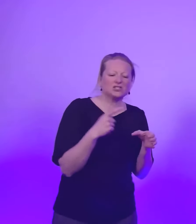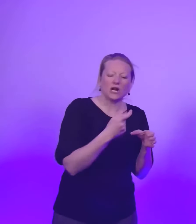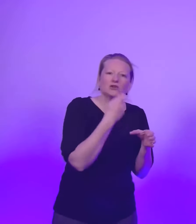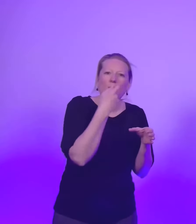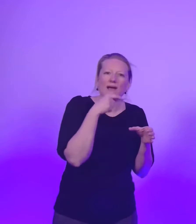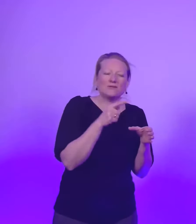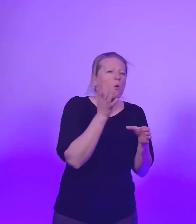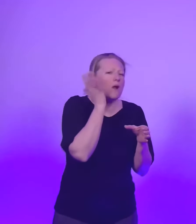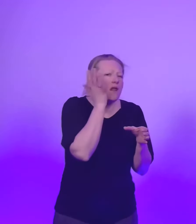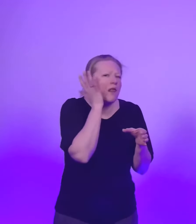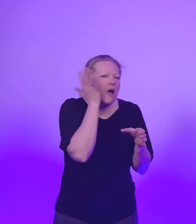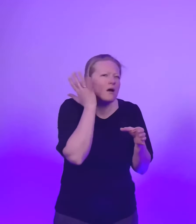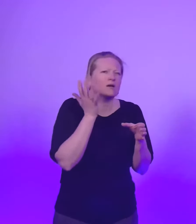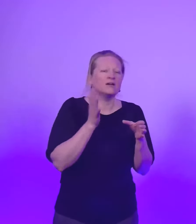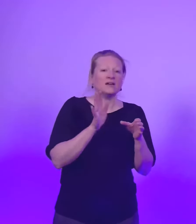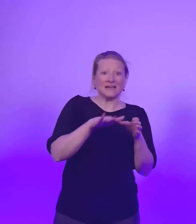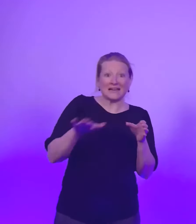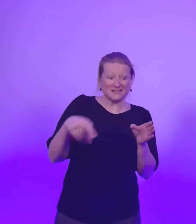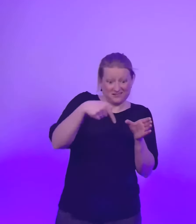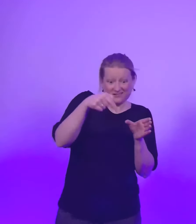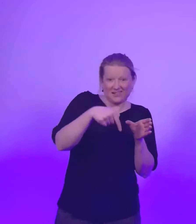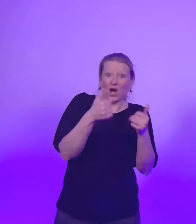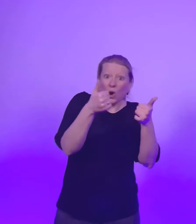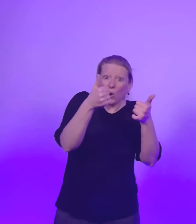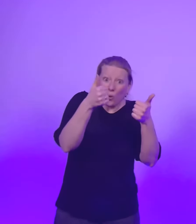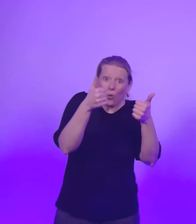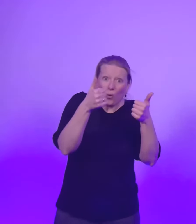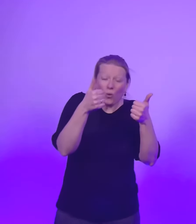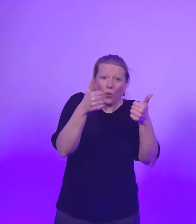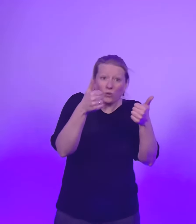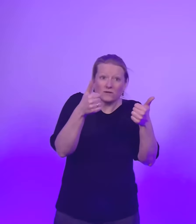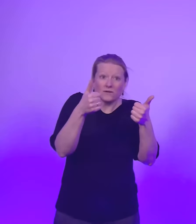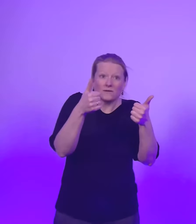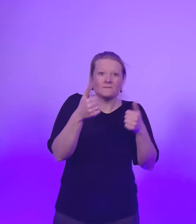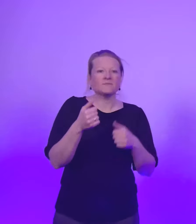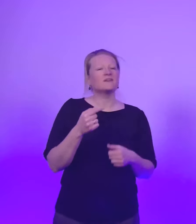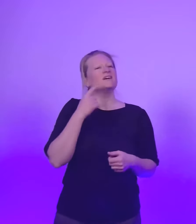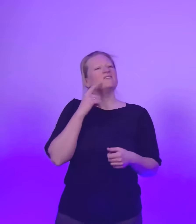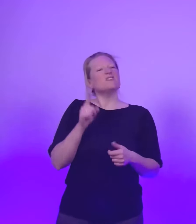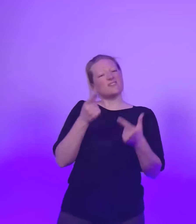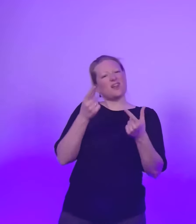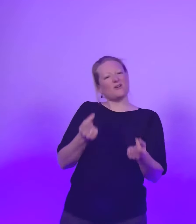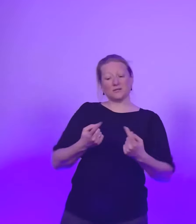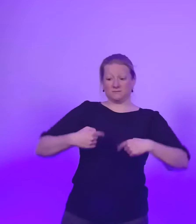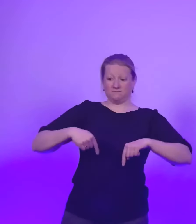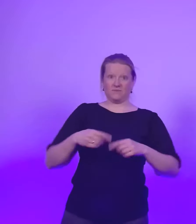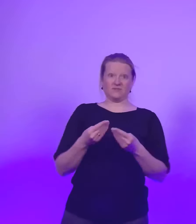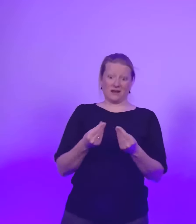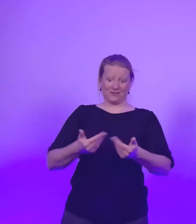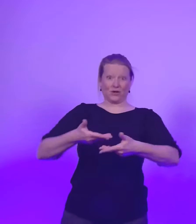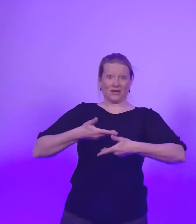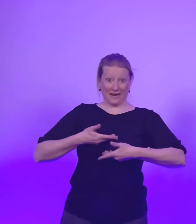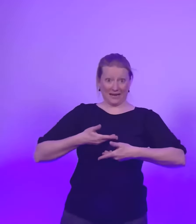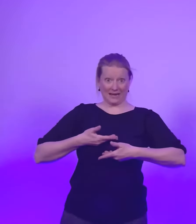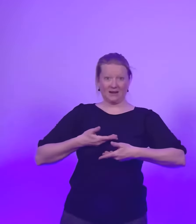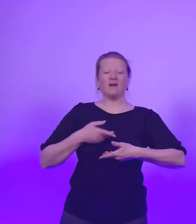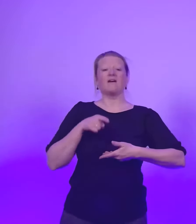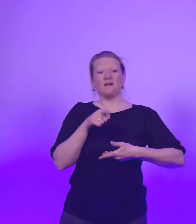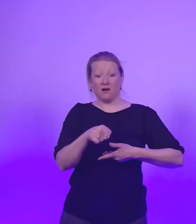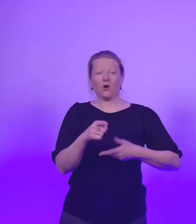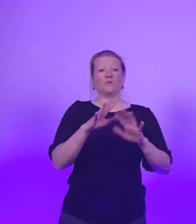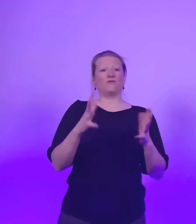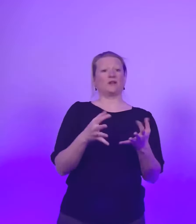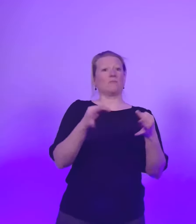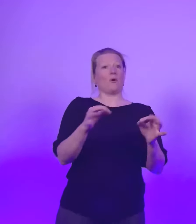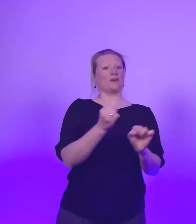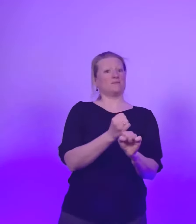Lekker! Mm. Kids, hij is goed! Weet je wat nou zo leuk is? We hebben onze talenten gekregen om de wereld een stukje mooier te maken. Want als we